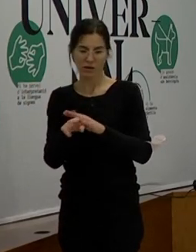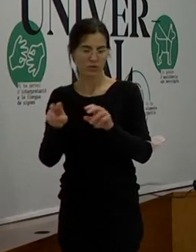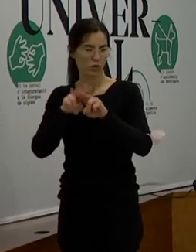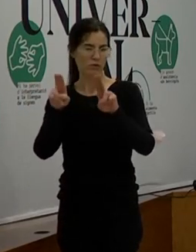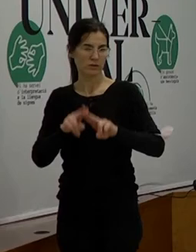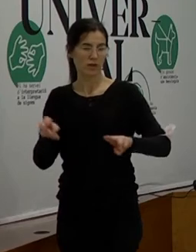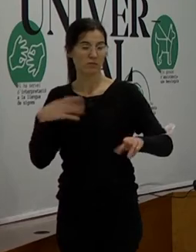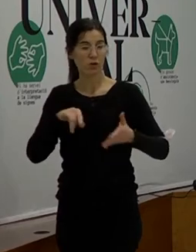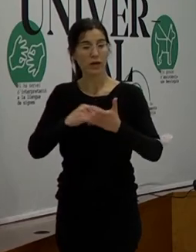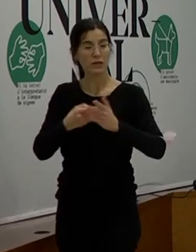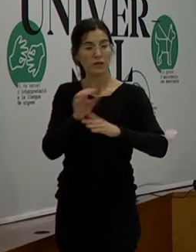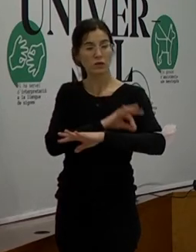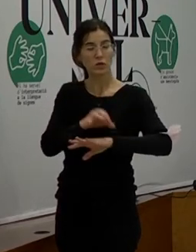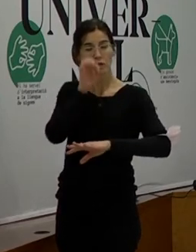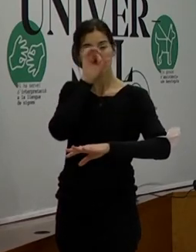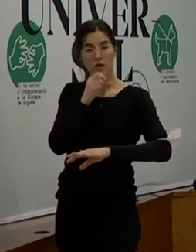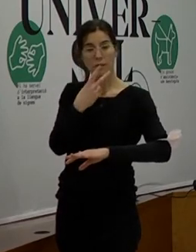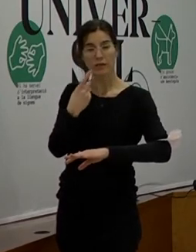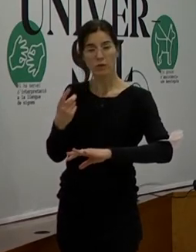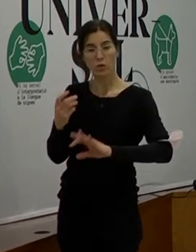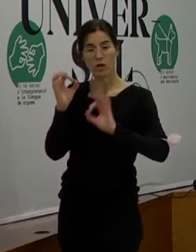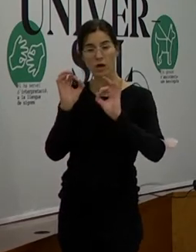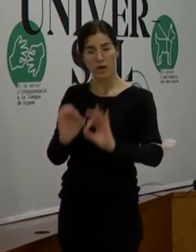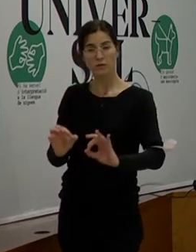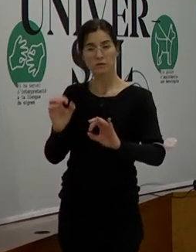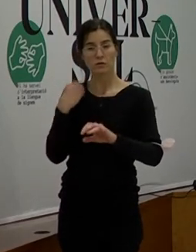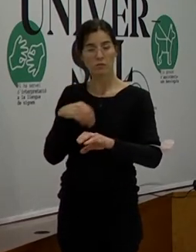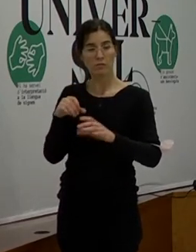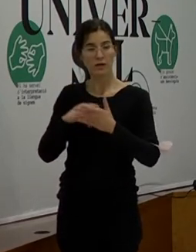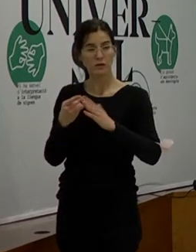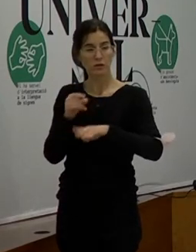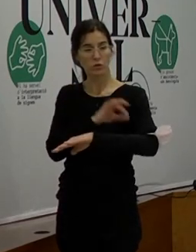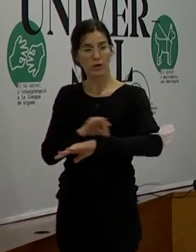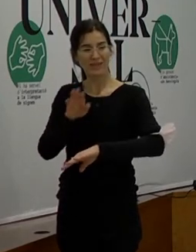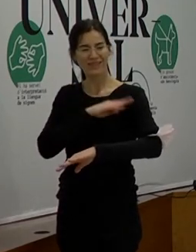l'arquitectura del segle XXI és l'arquitectura de la gent gran.